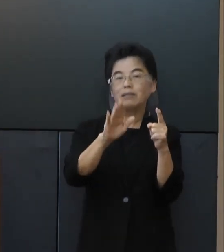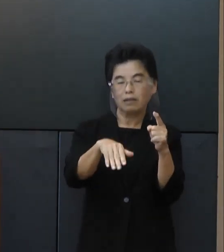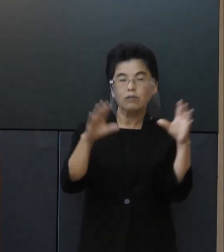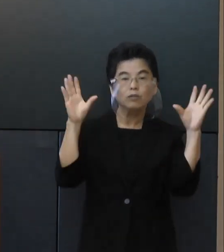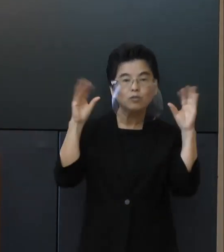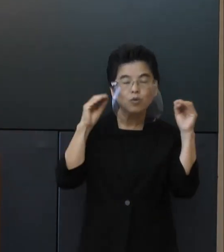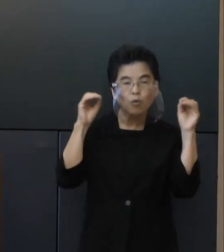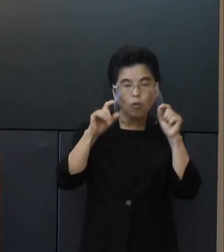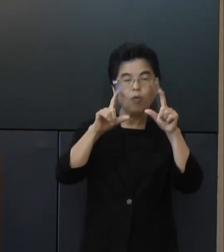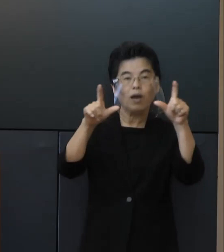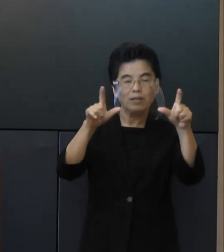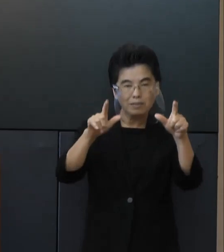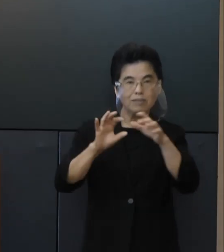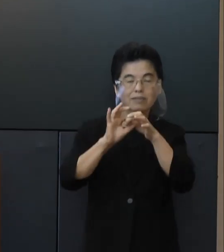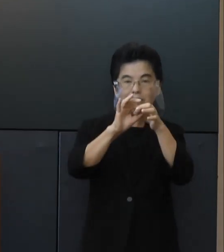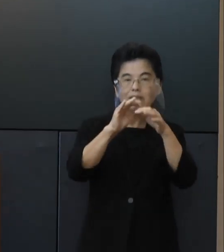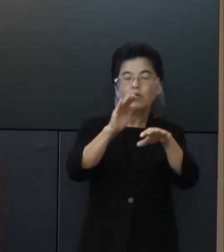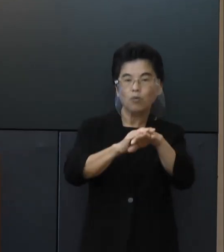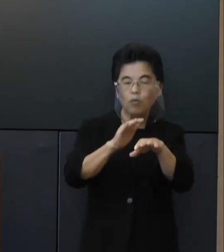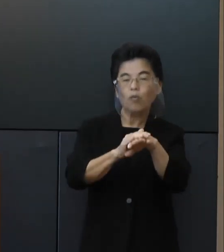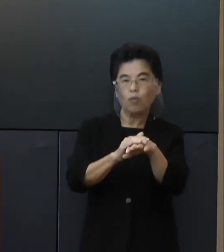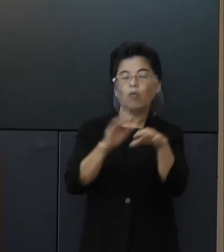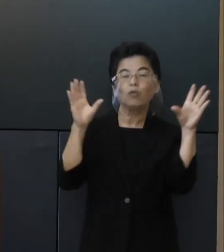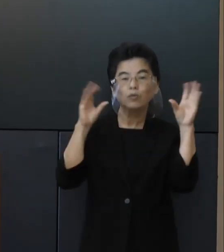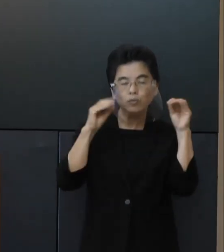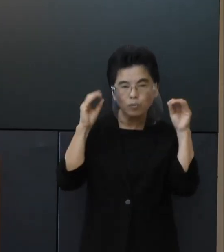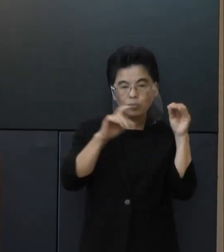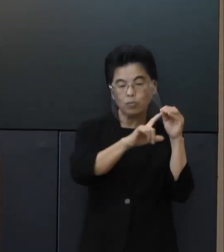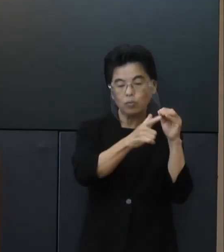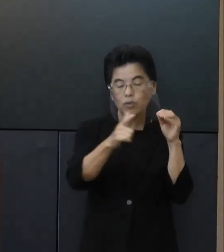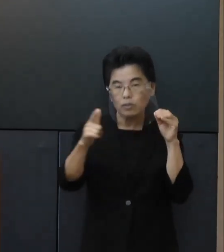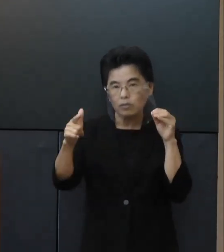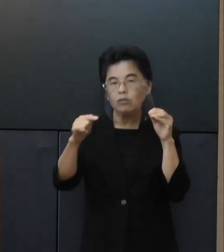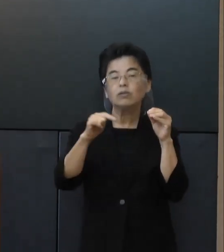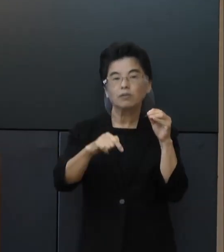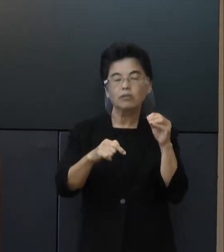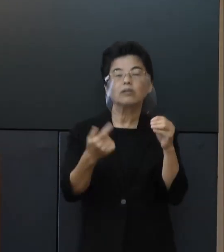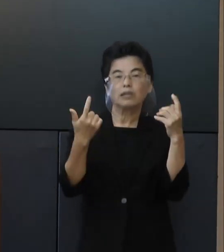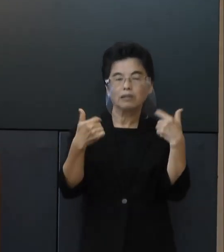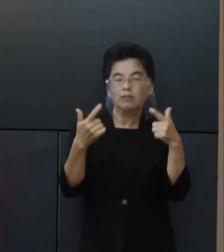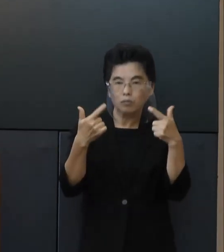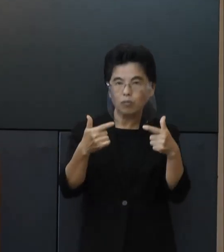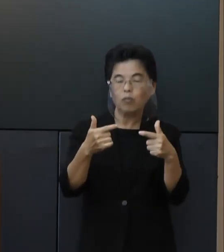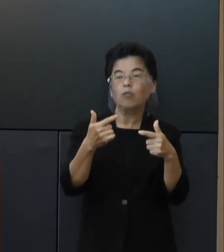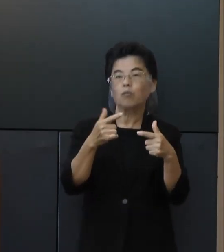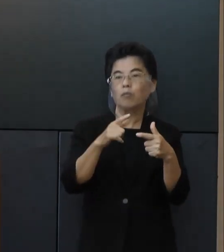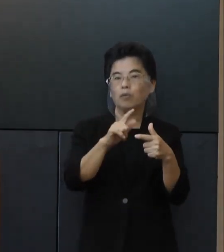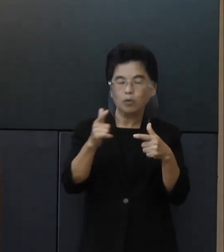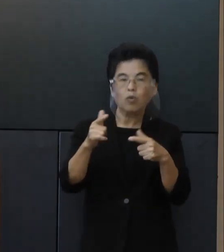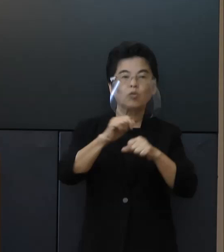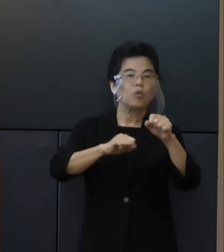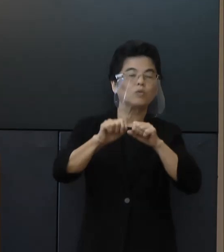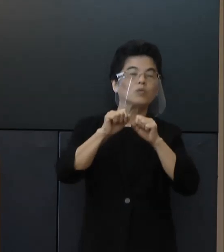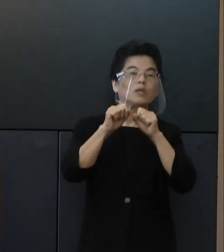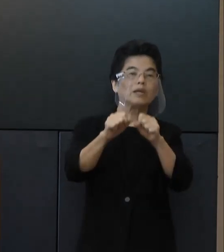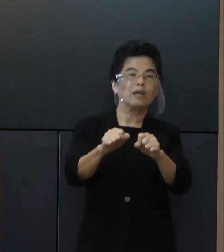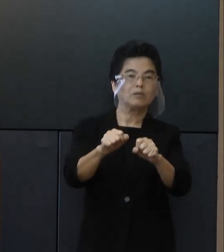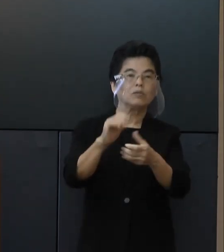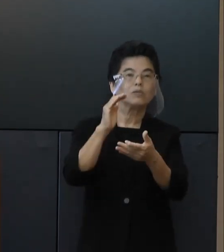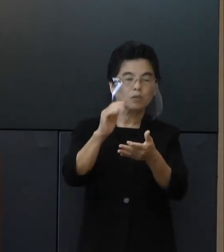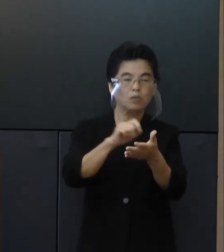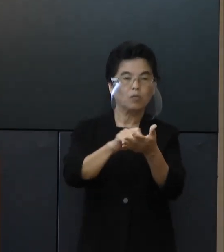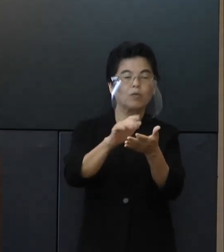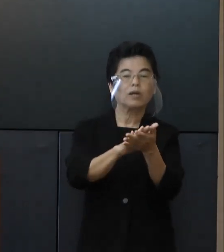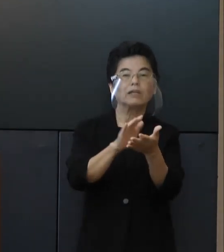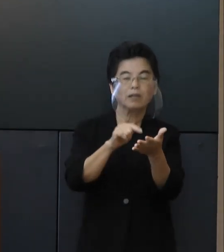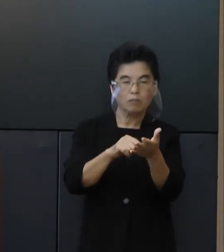情報の発信や伝達収集などについても鋭意これからもうどんどん取り組んでいくという形になっていって、